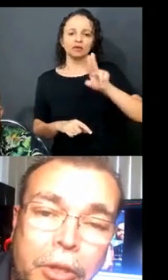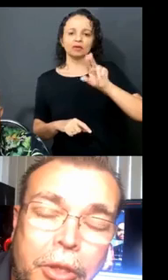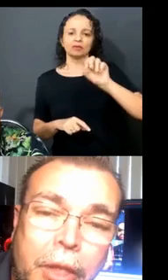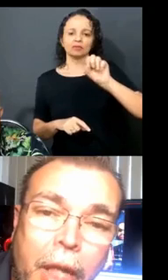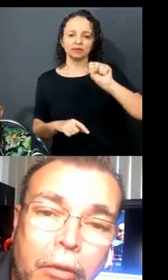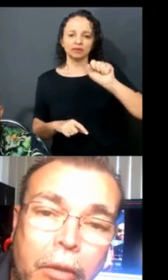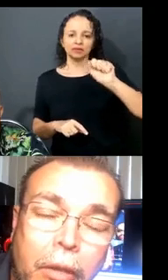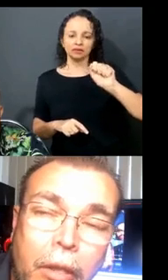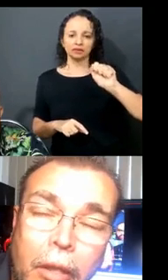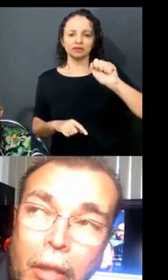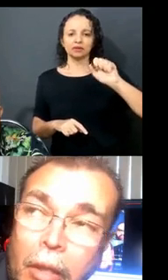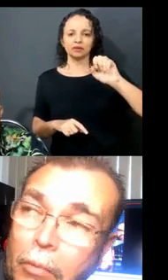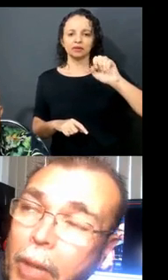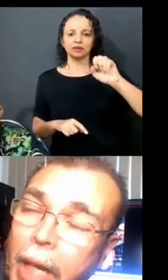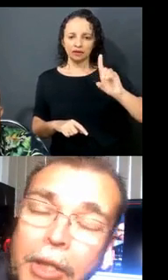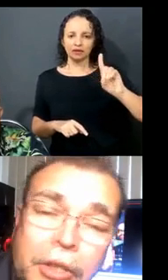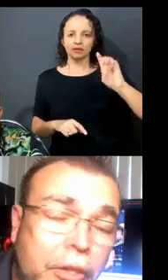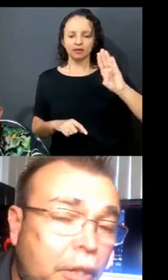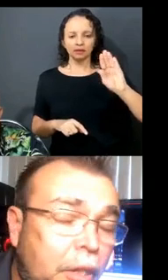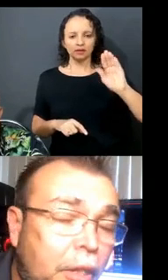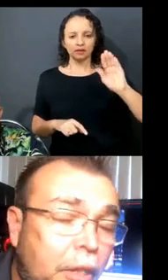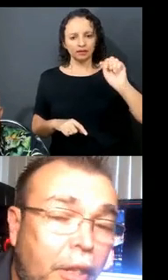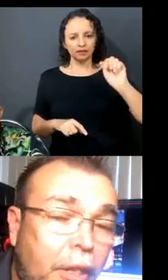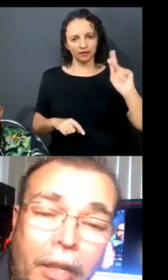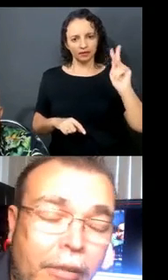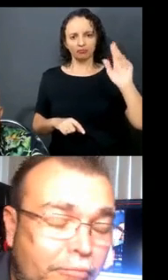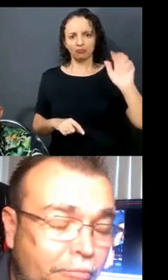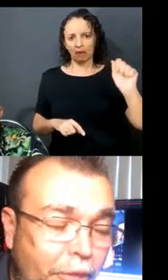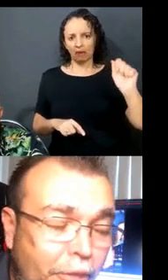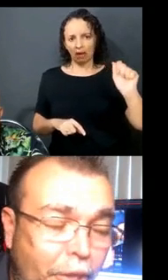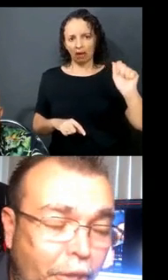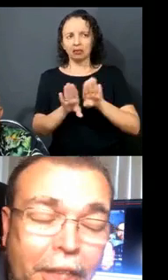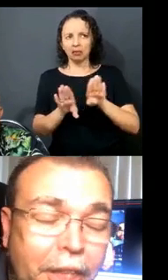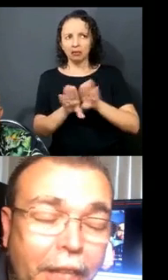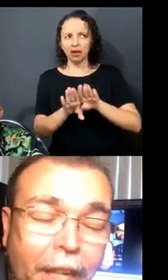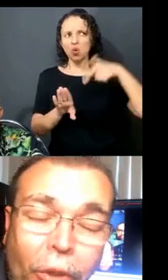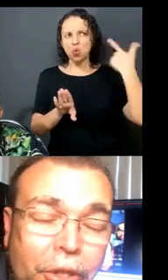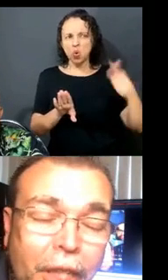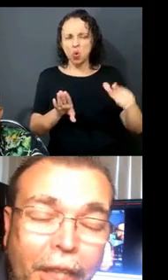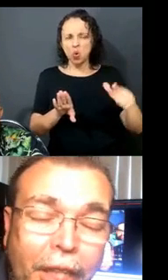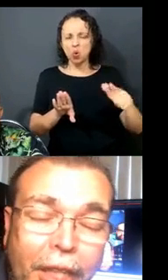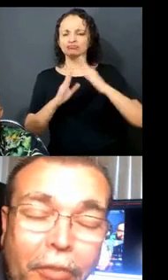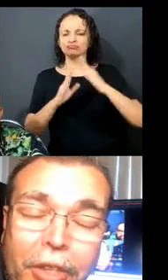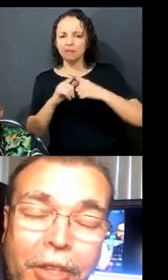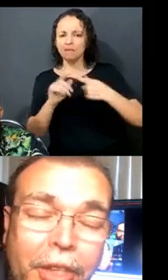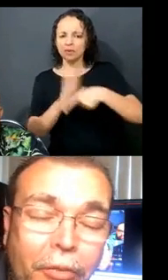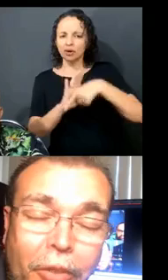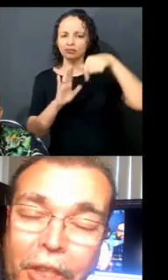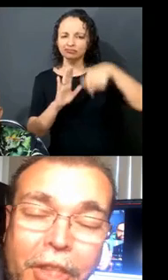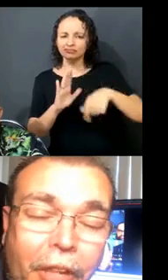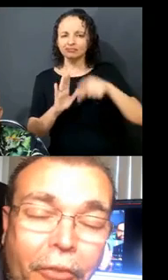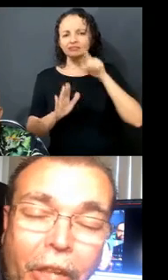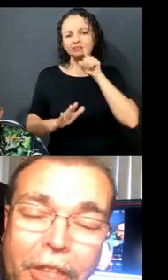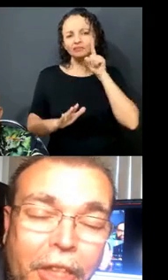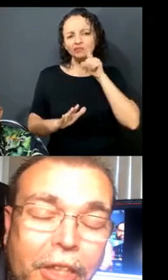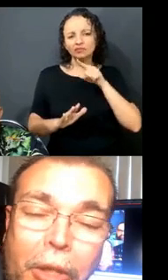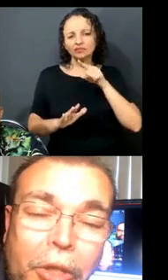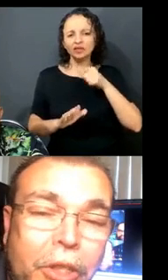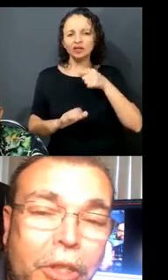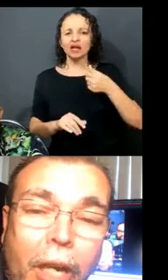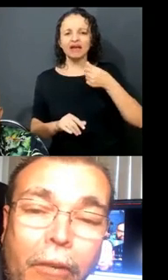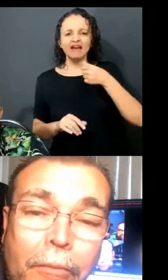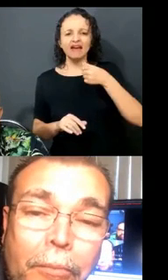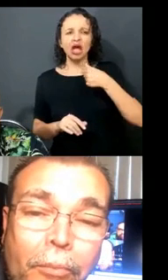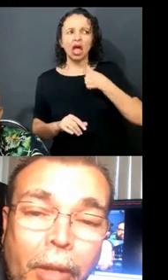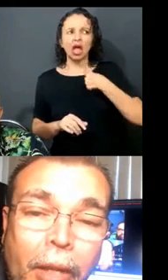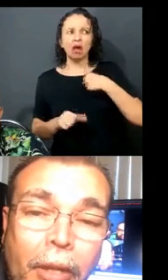trabalho muito fantástico também digital. Mas eu cansei de ir a cursos aqui que estavam ensinando, vocês